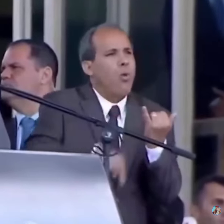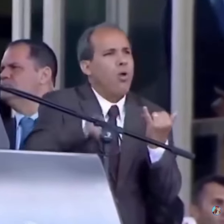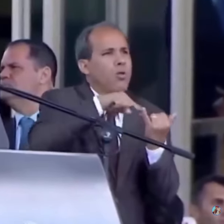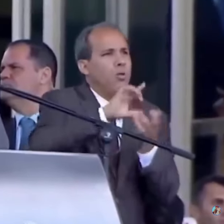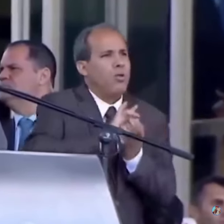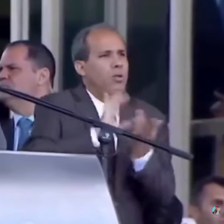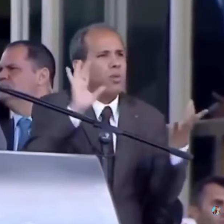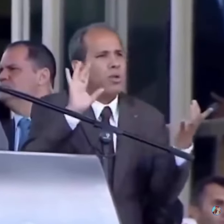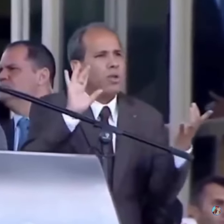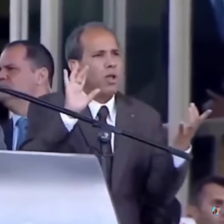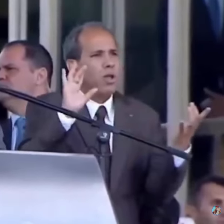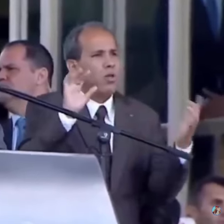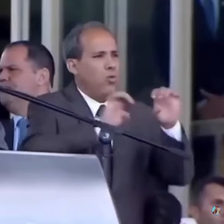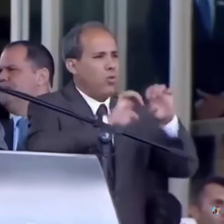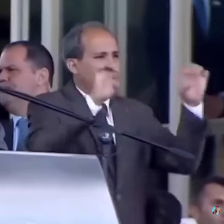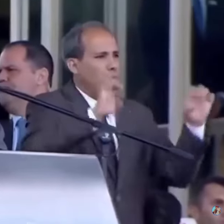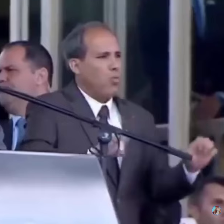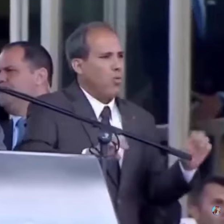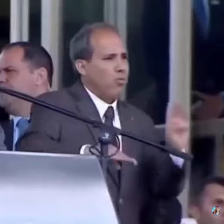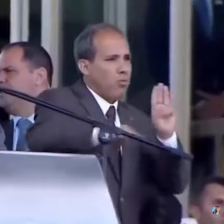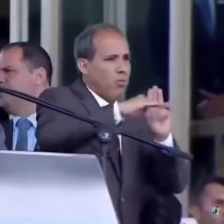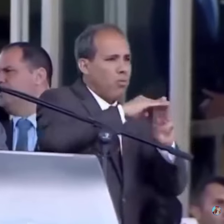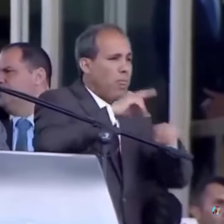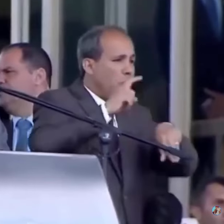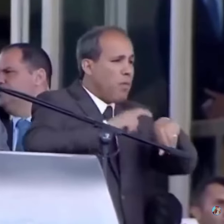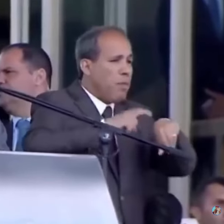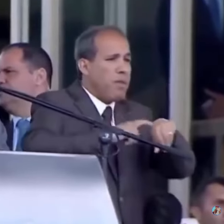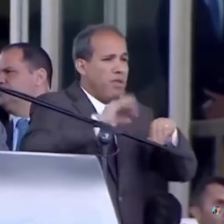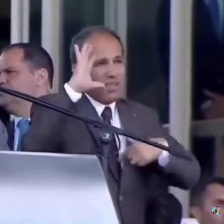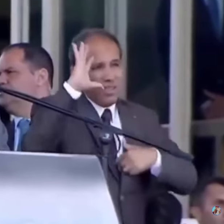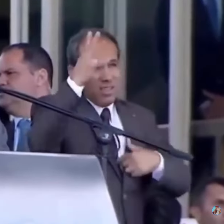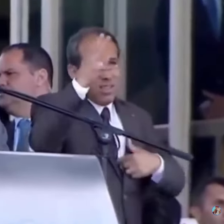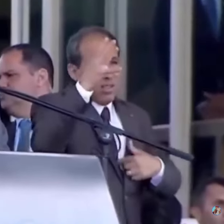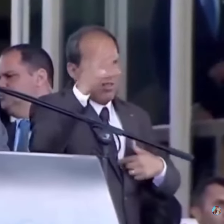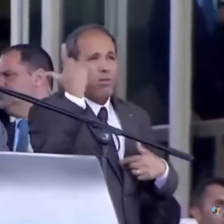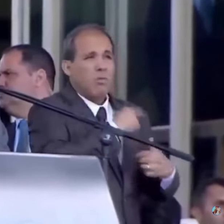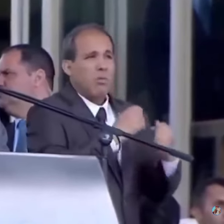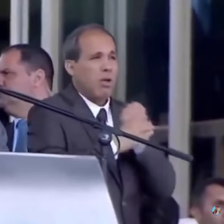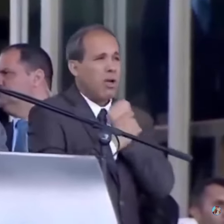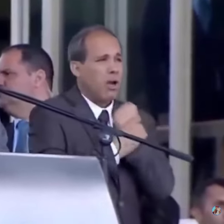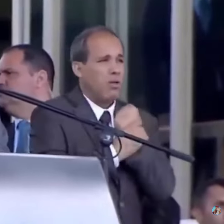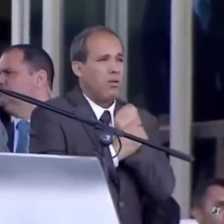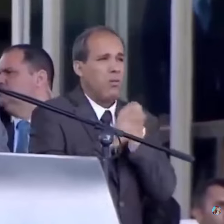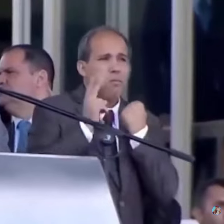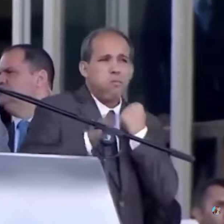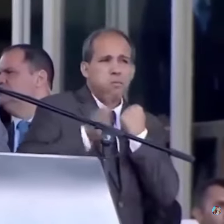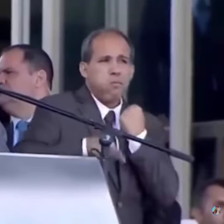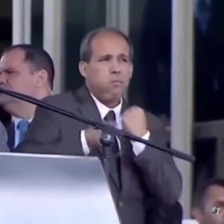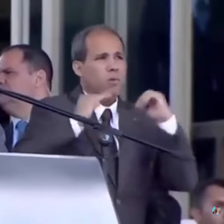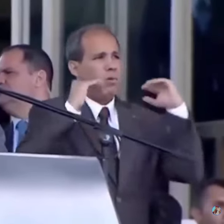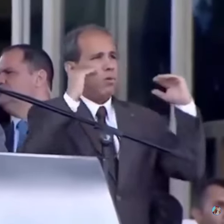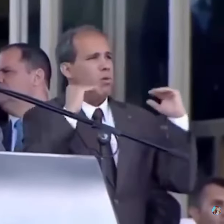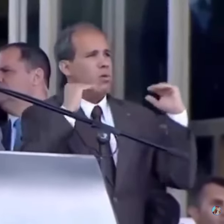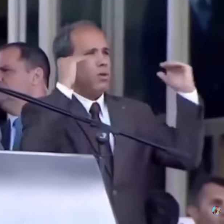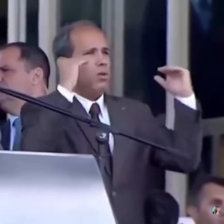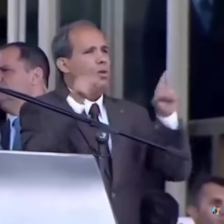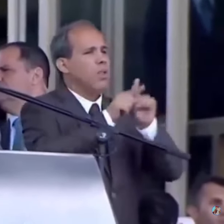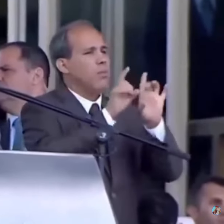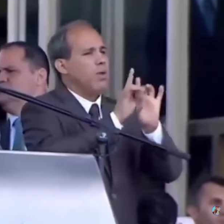armada. Você vê que ele até é bom com falar igual político, a garantia, né? Da soberania. Parece um político falando. De um